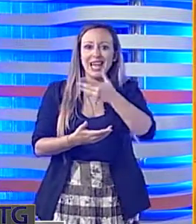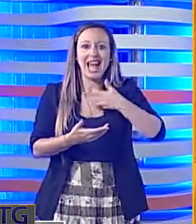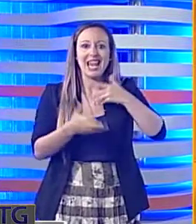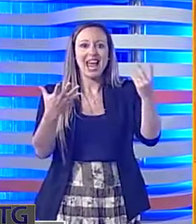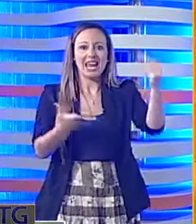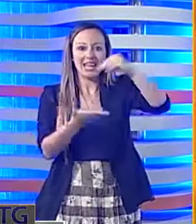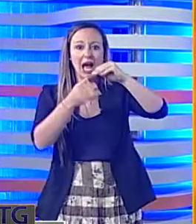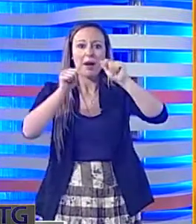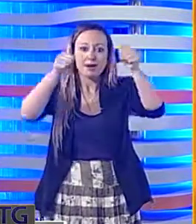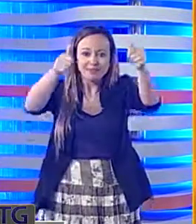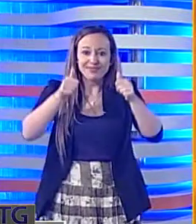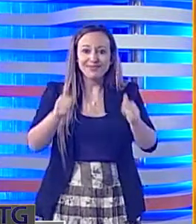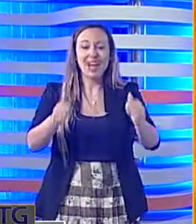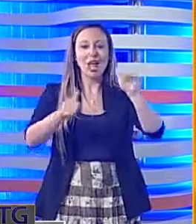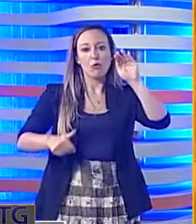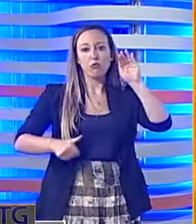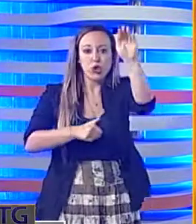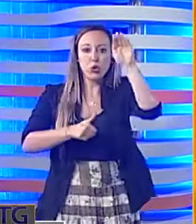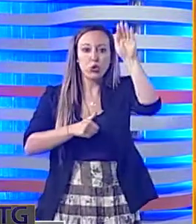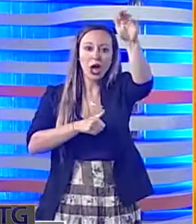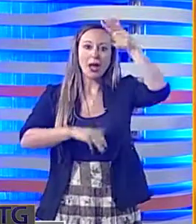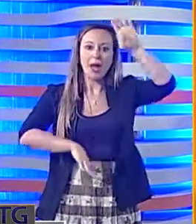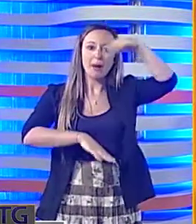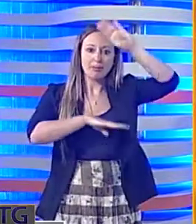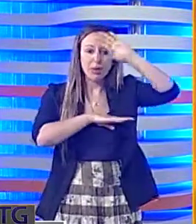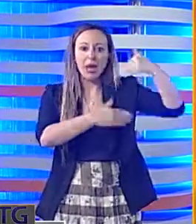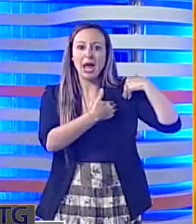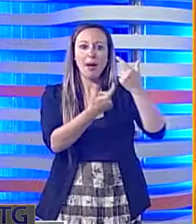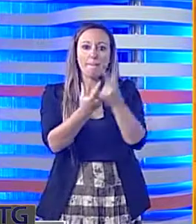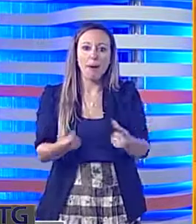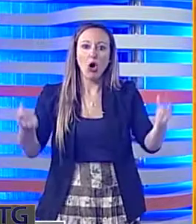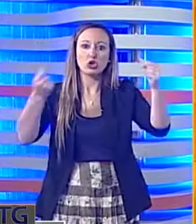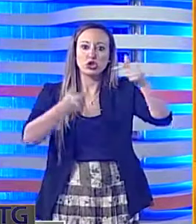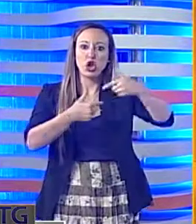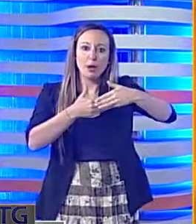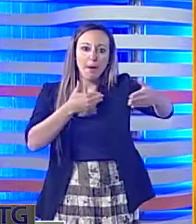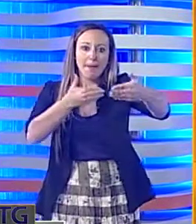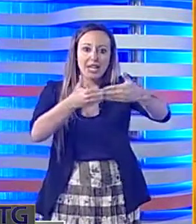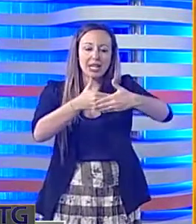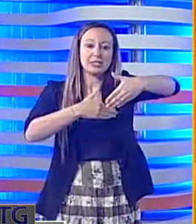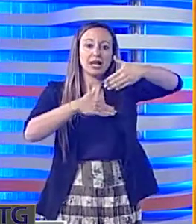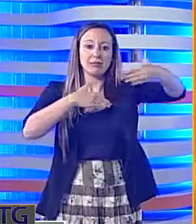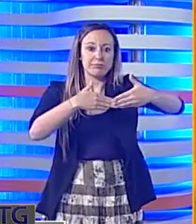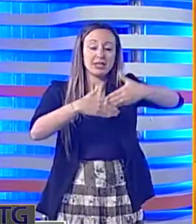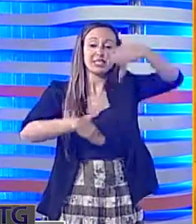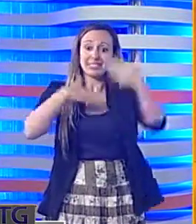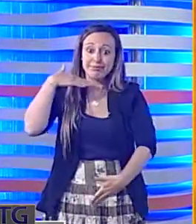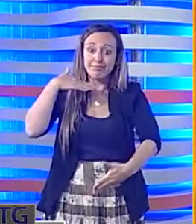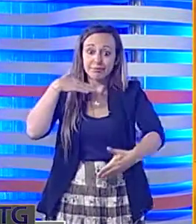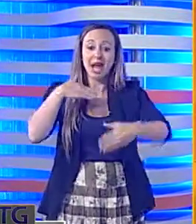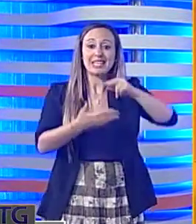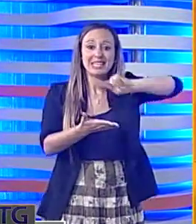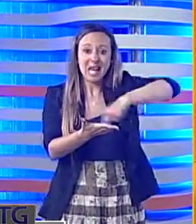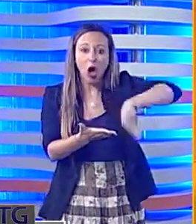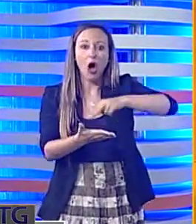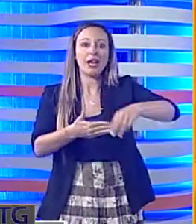rosanero. C'è grande attesa per comprendere quelle che saranno le intenzioni manifestate dal